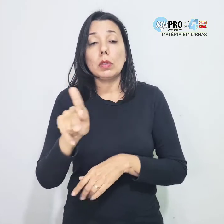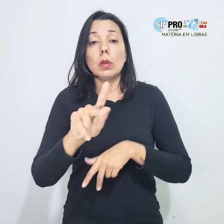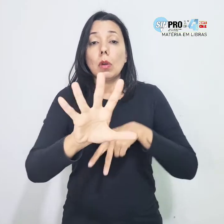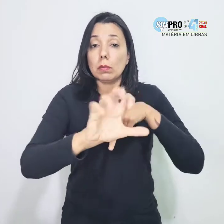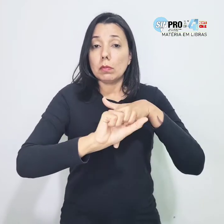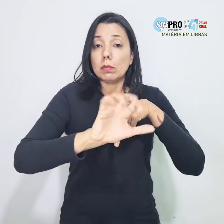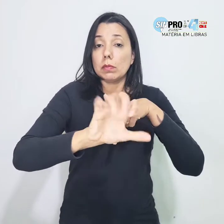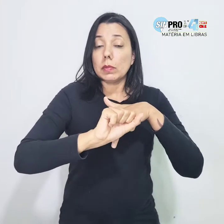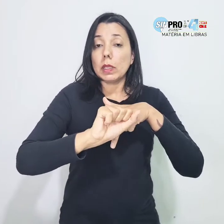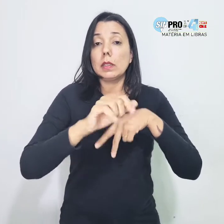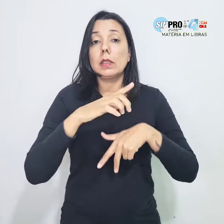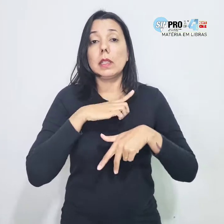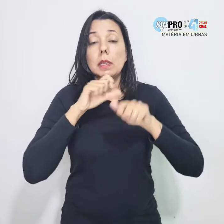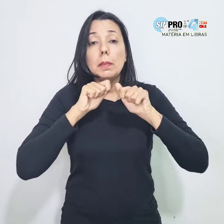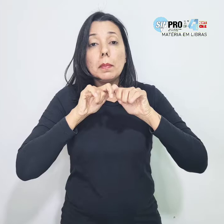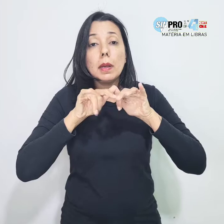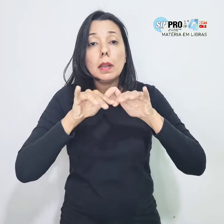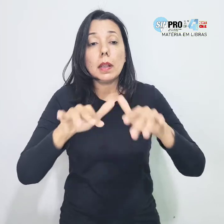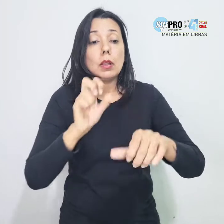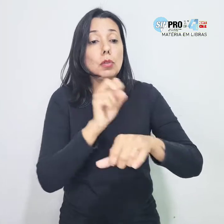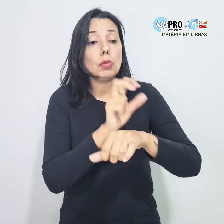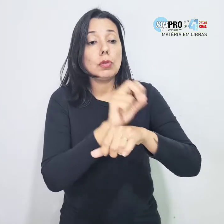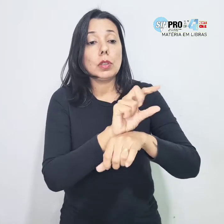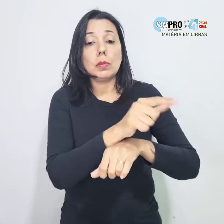contaminado que teria espalhado o vírus para as demais pessoas.